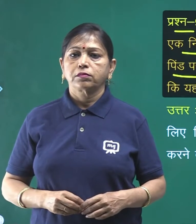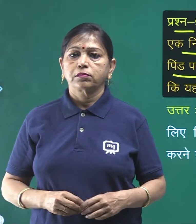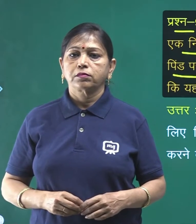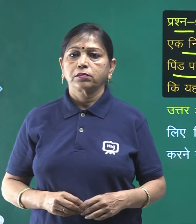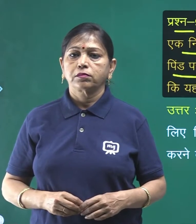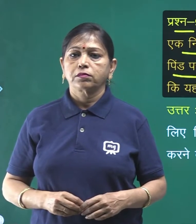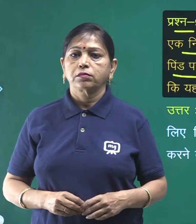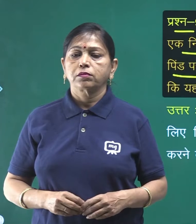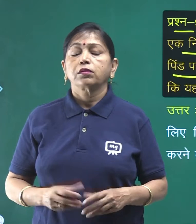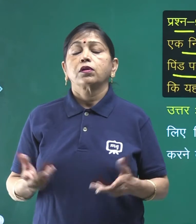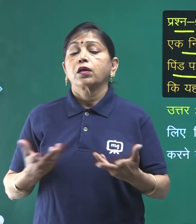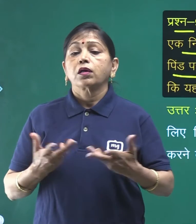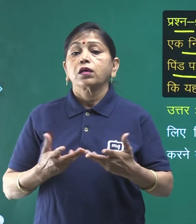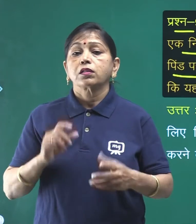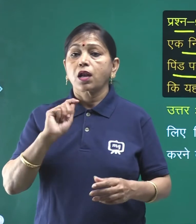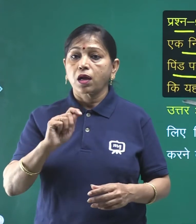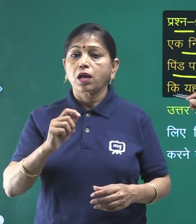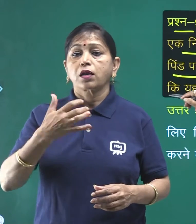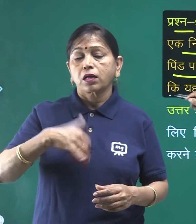कितना कार्य करना चाहिए कि